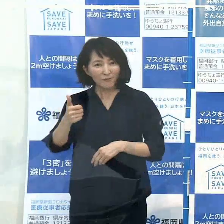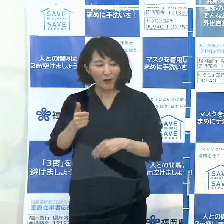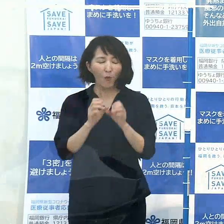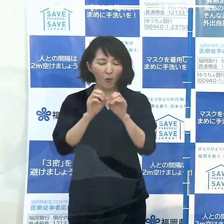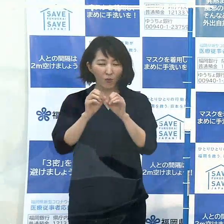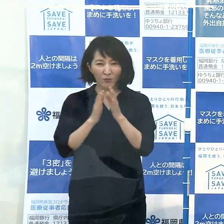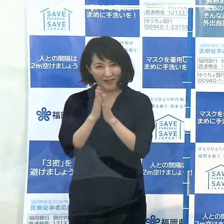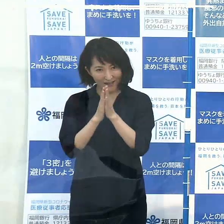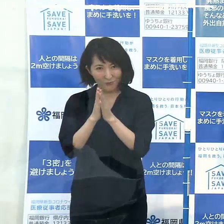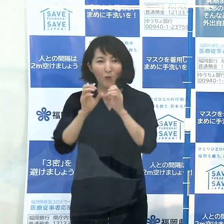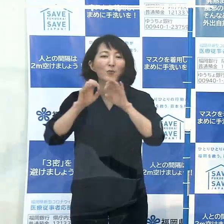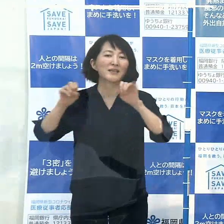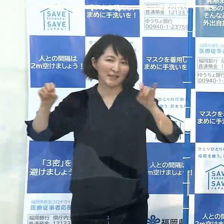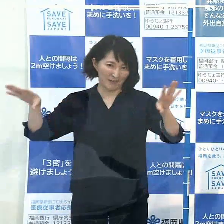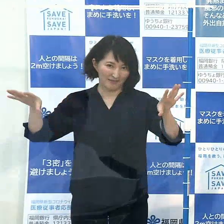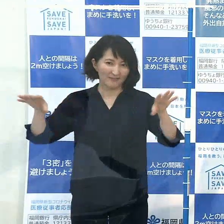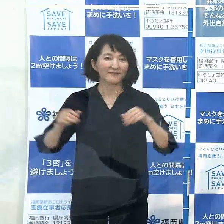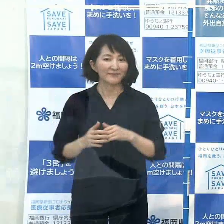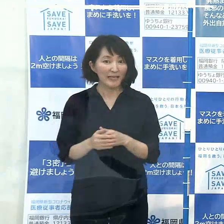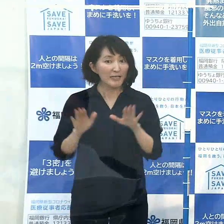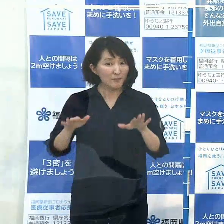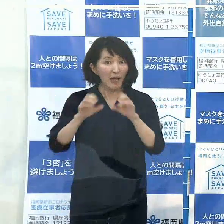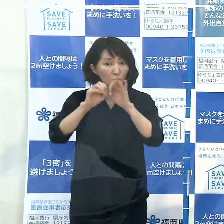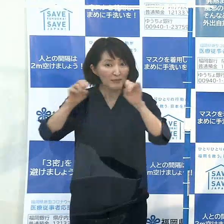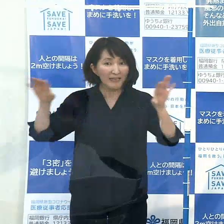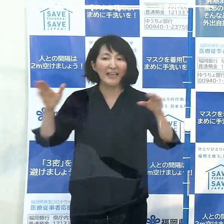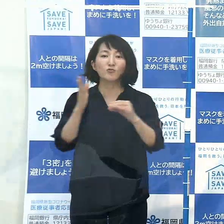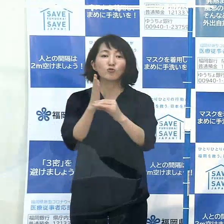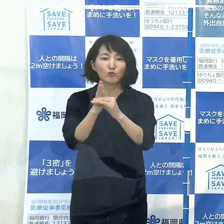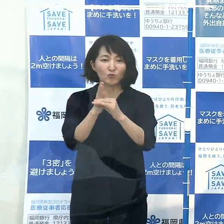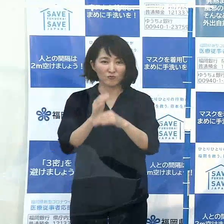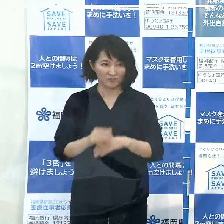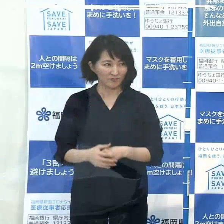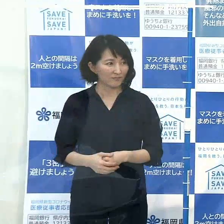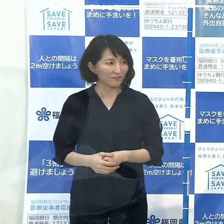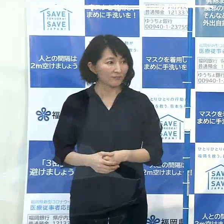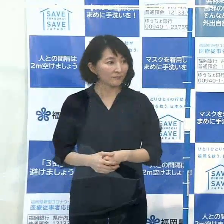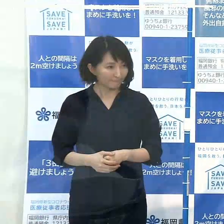。今しているところですね。家に